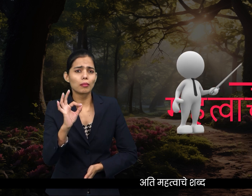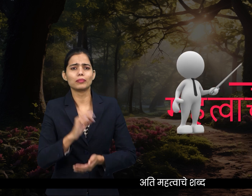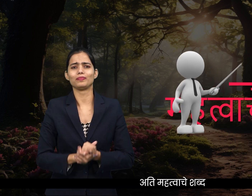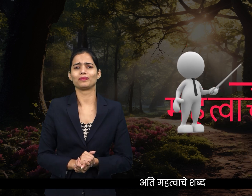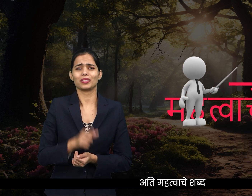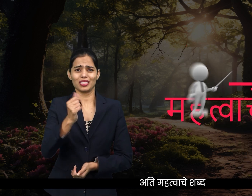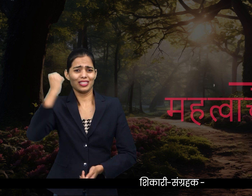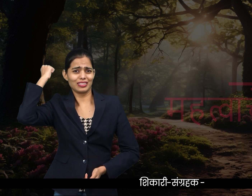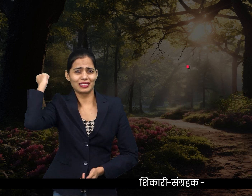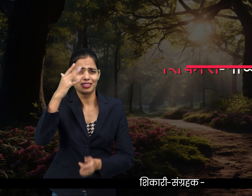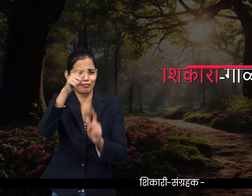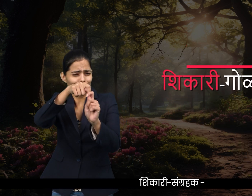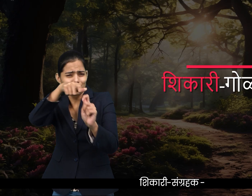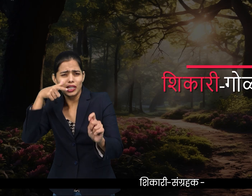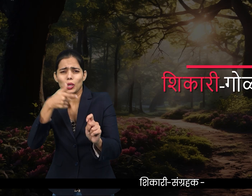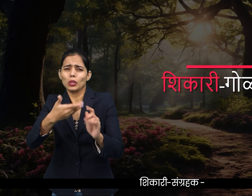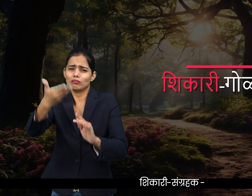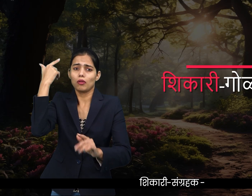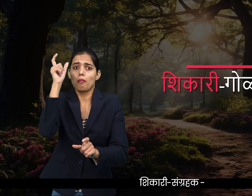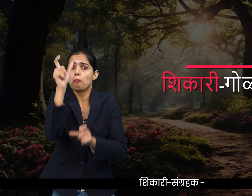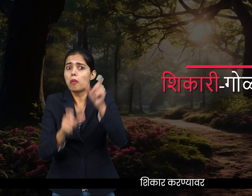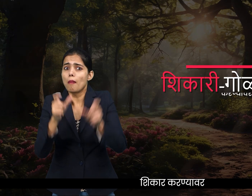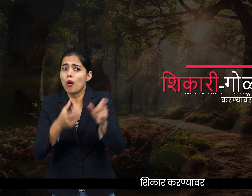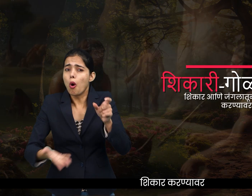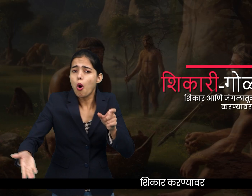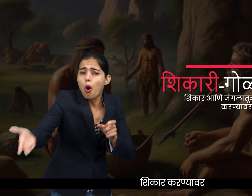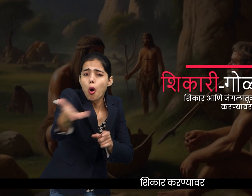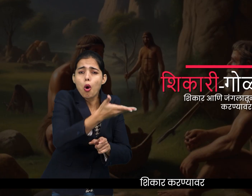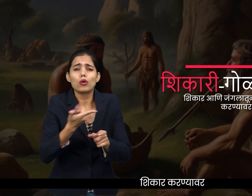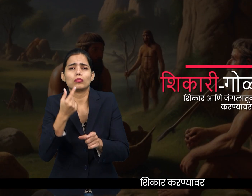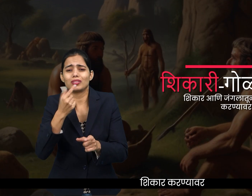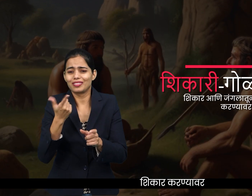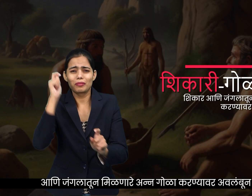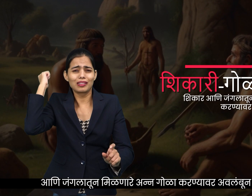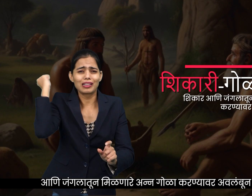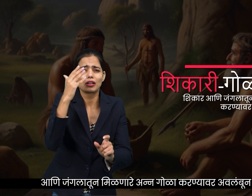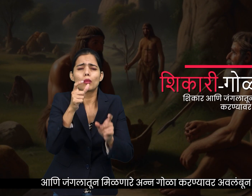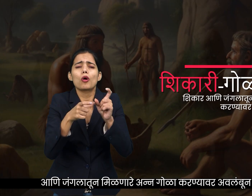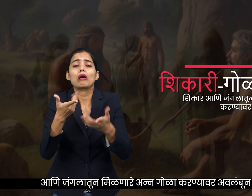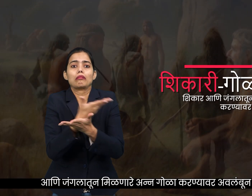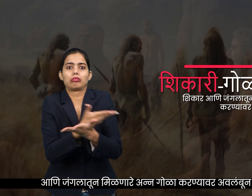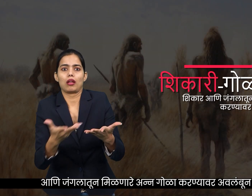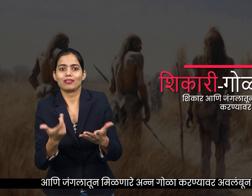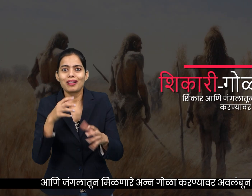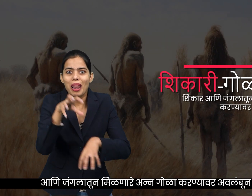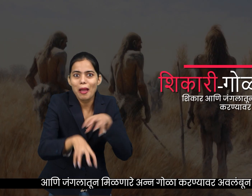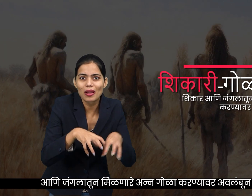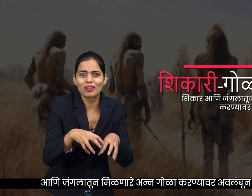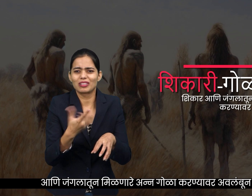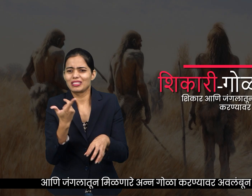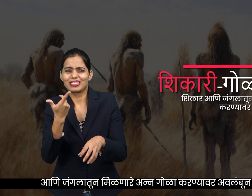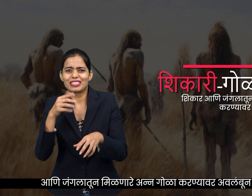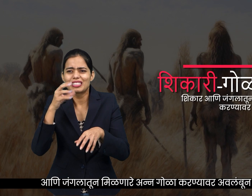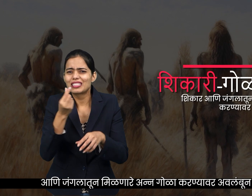अतिमहत्वाचे शब्द. शिकारी संग्रहक, शिकार करणाऱ्यावर आणि जंगलातून मिळणारे अन्न गोळा